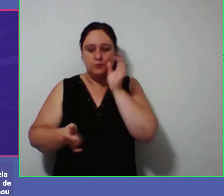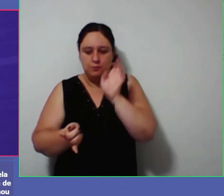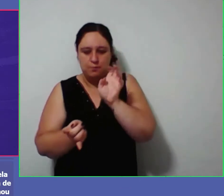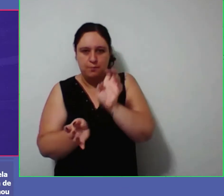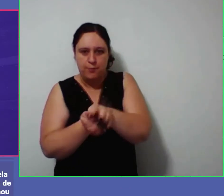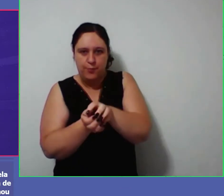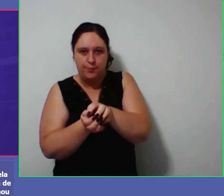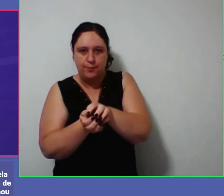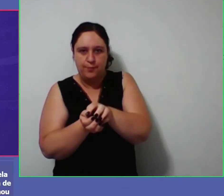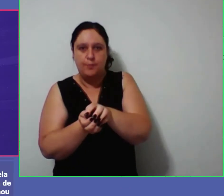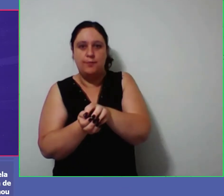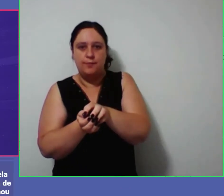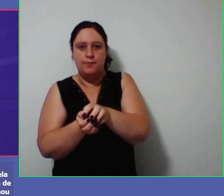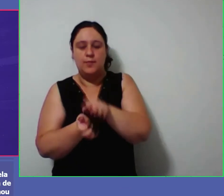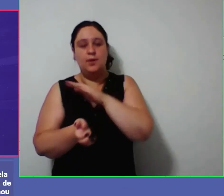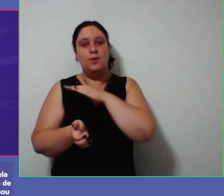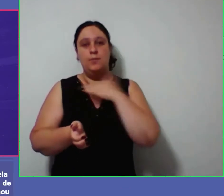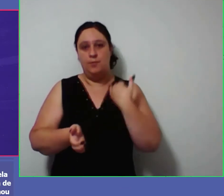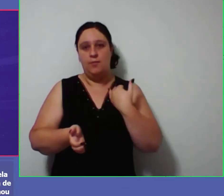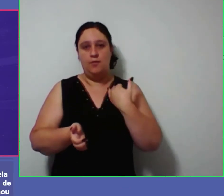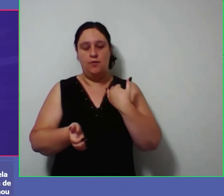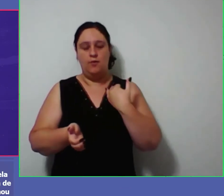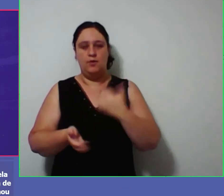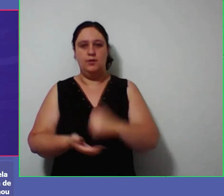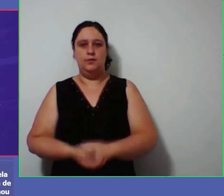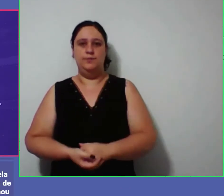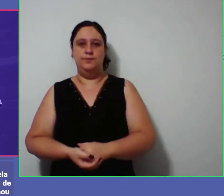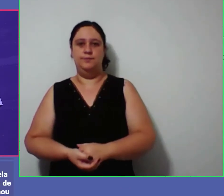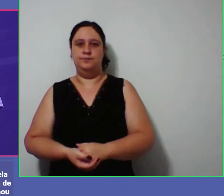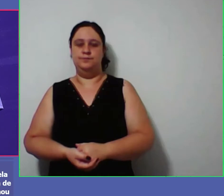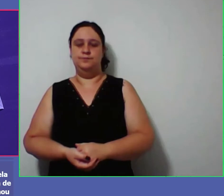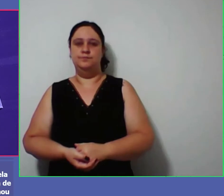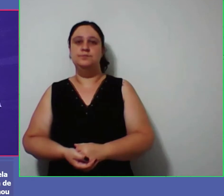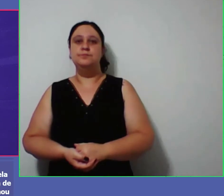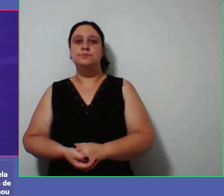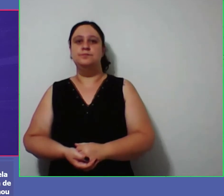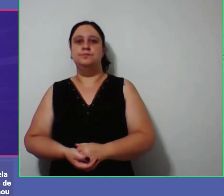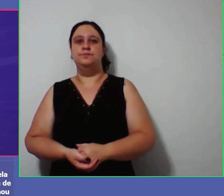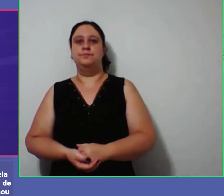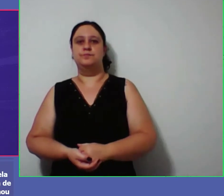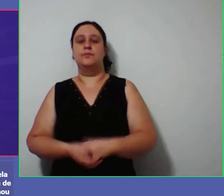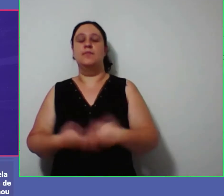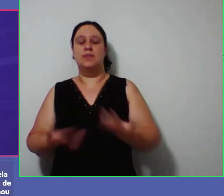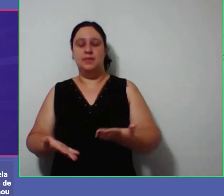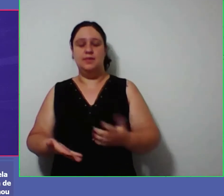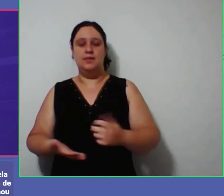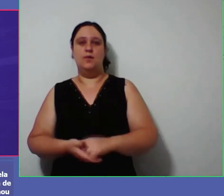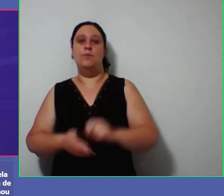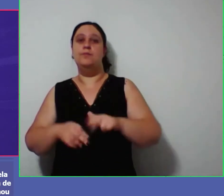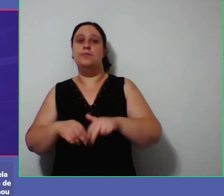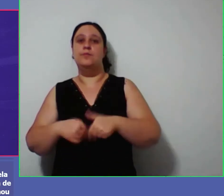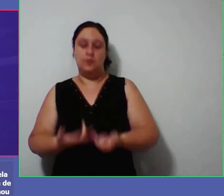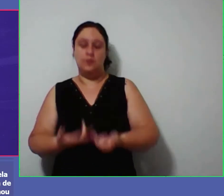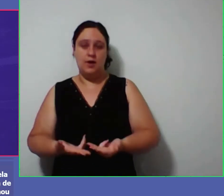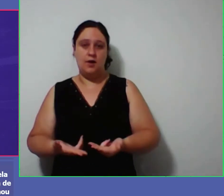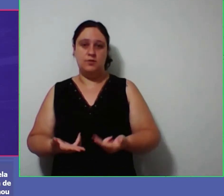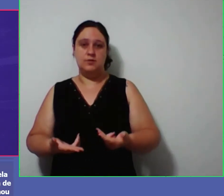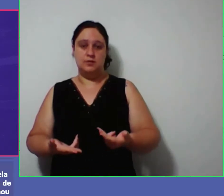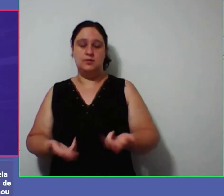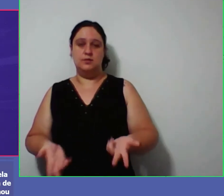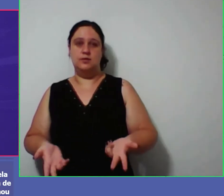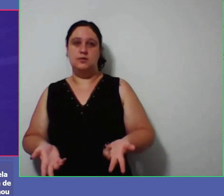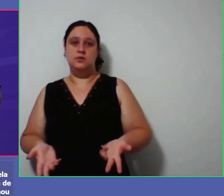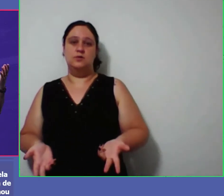morte, levou para a cruz. Então, graças a Deus, irmãos, por causa disso, a nossa carne, irmão,